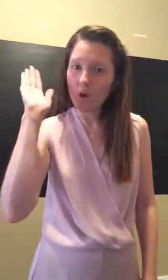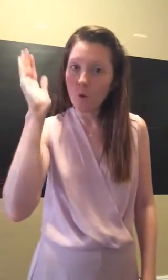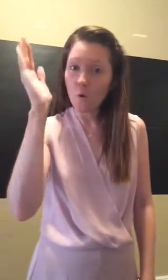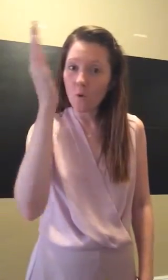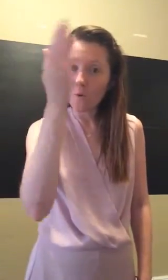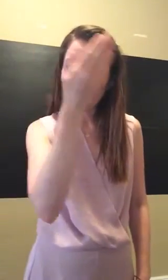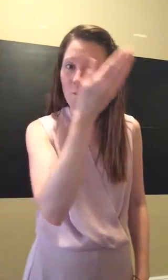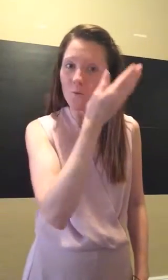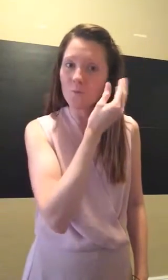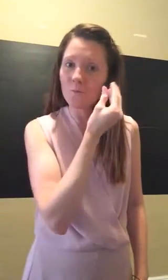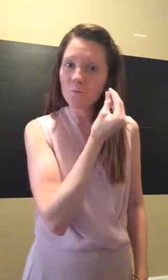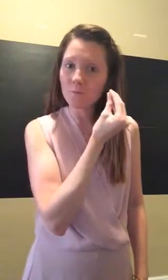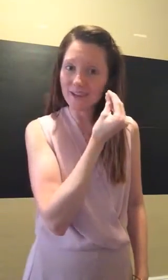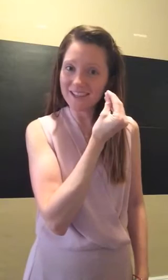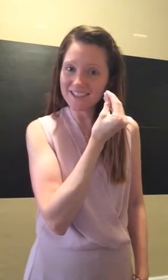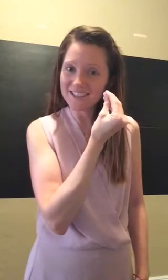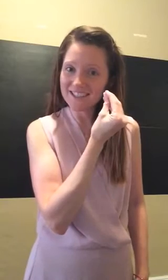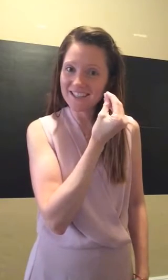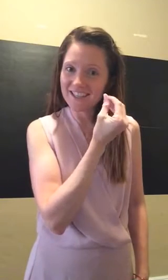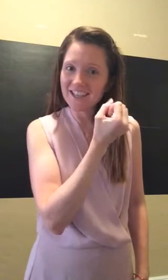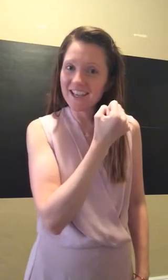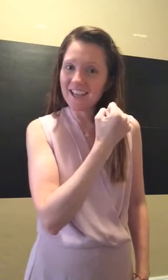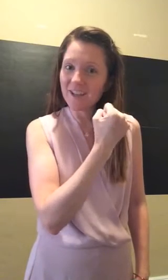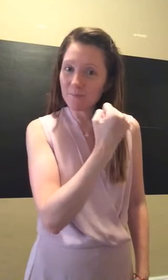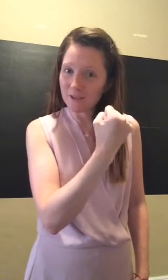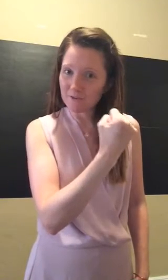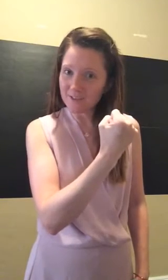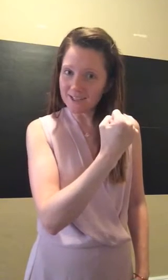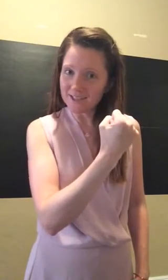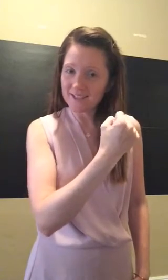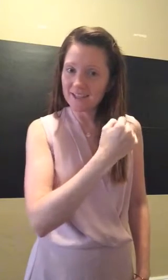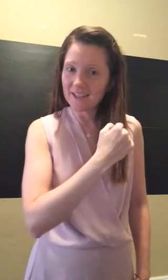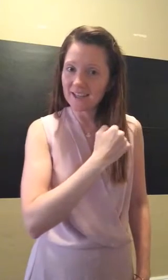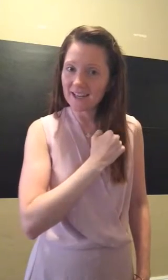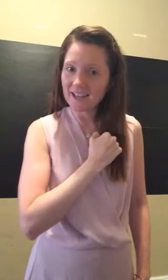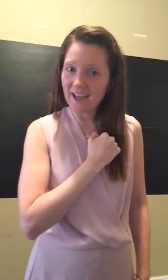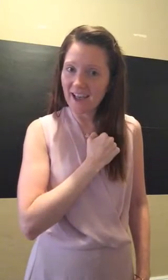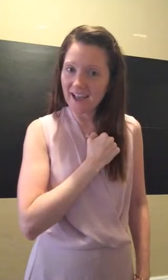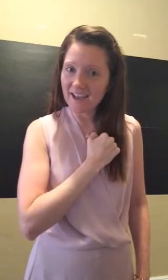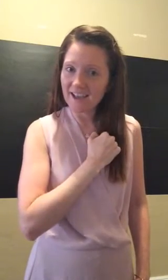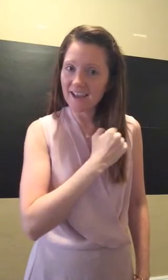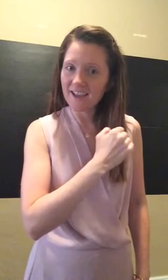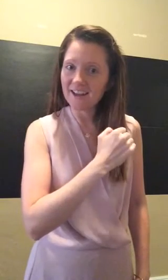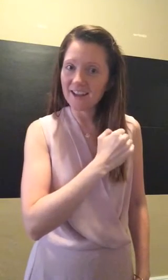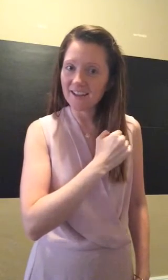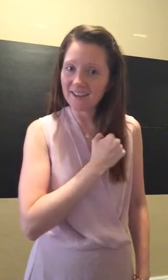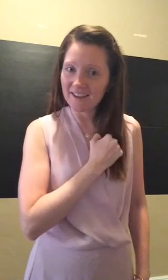au pince, mais une fist. Ca-na-da.